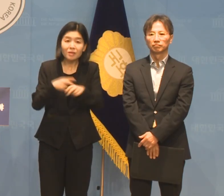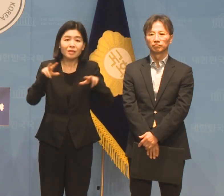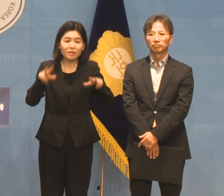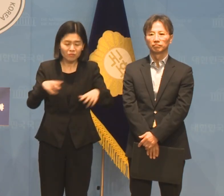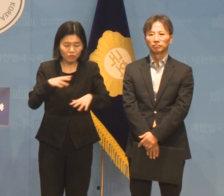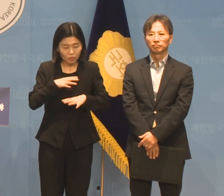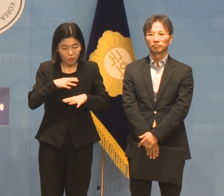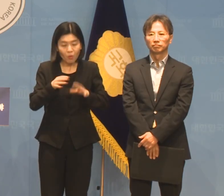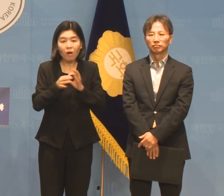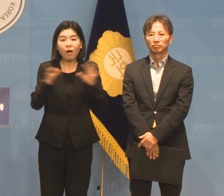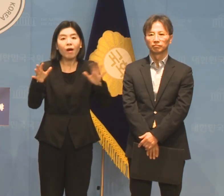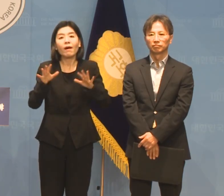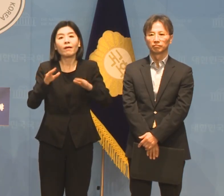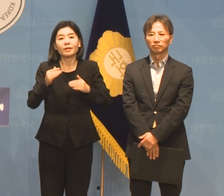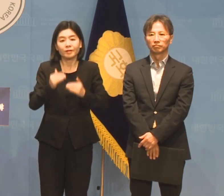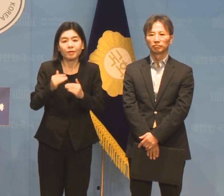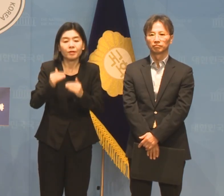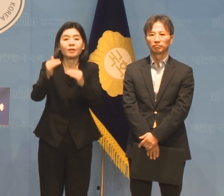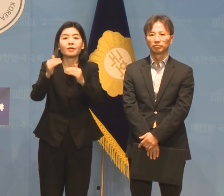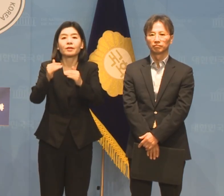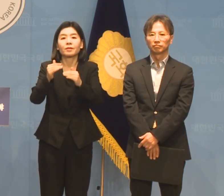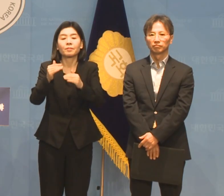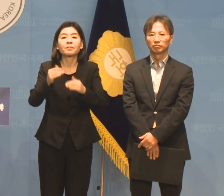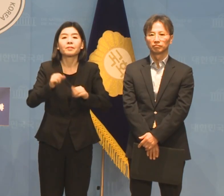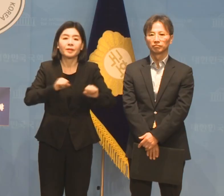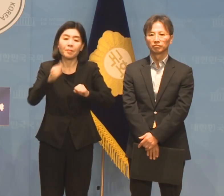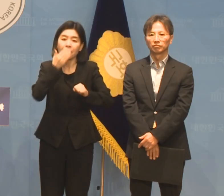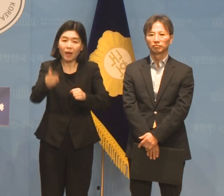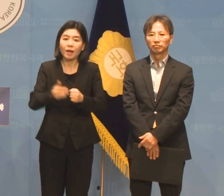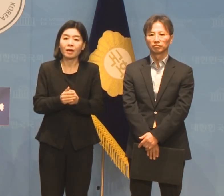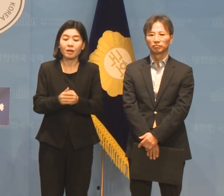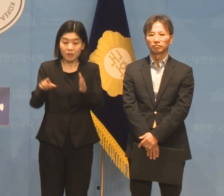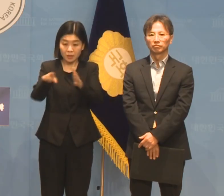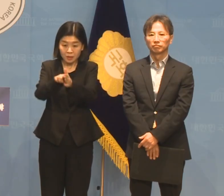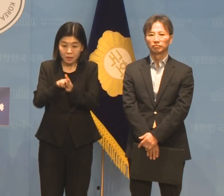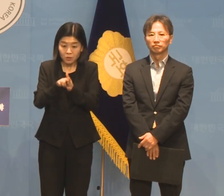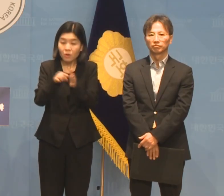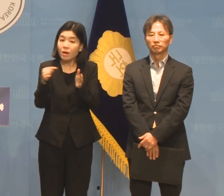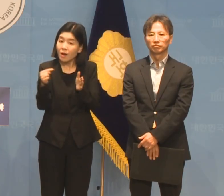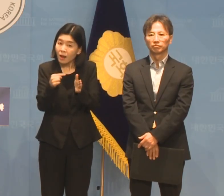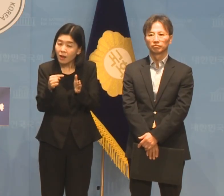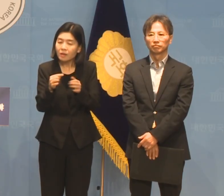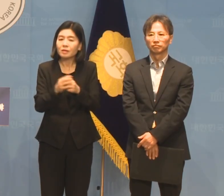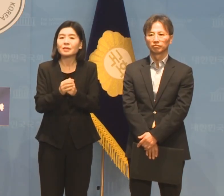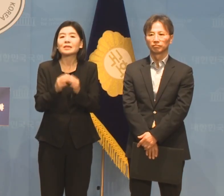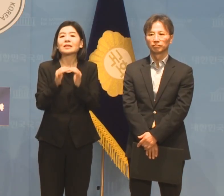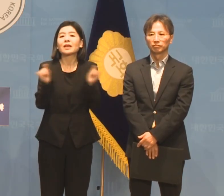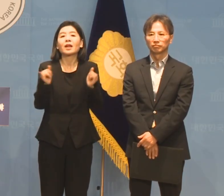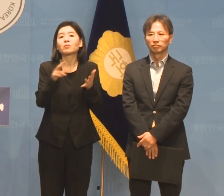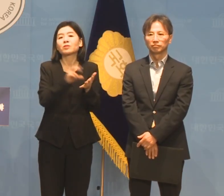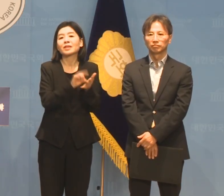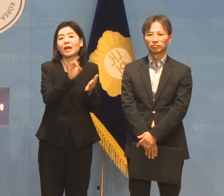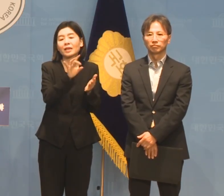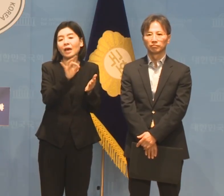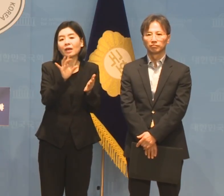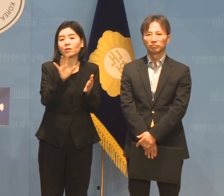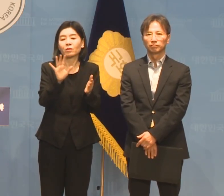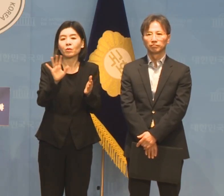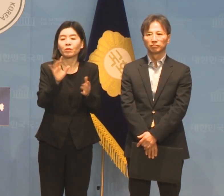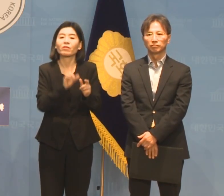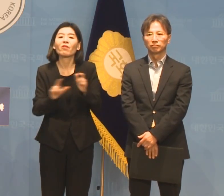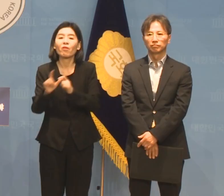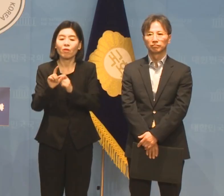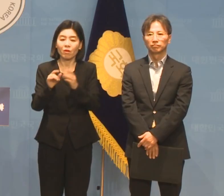속에서도 전진할 수 있었습니다. 신뢰는 단지 사람 사이의 일이 아닙니다. 가정과